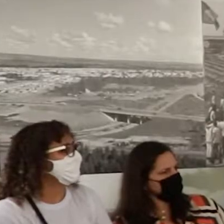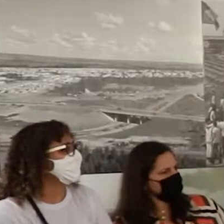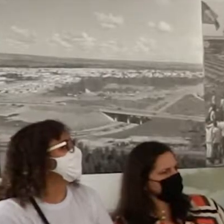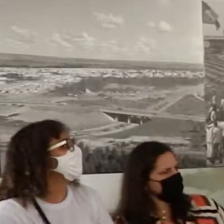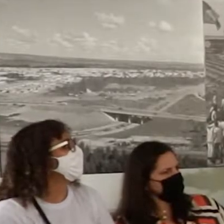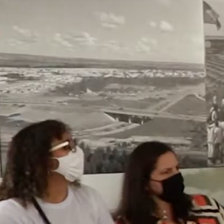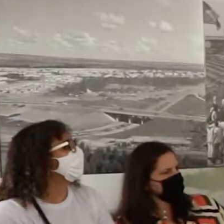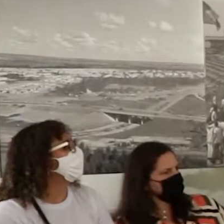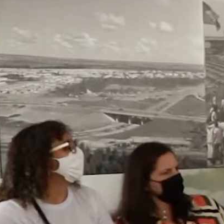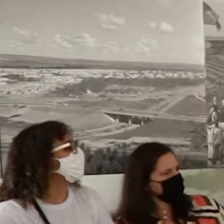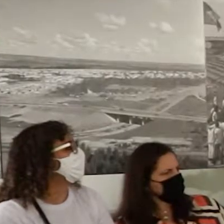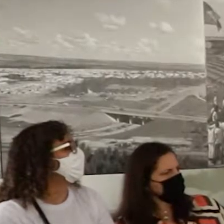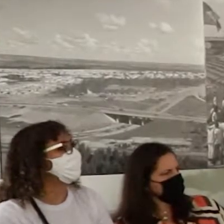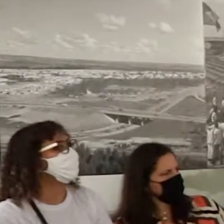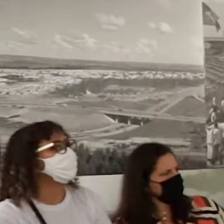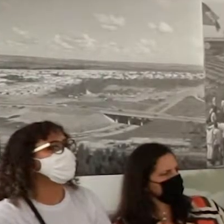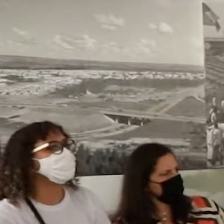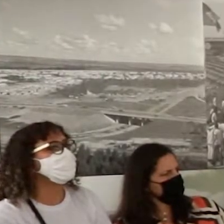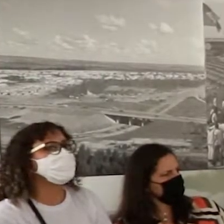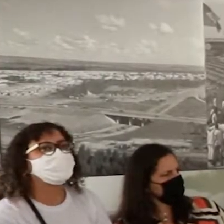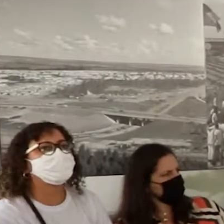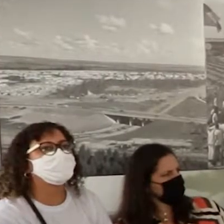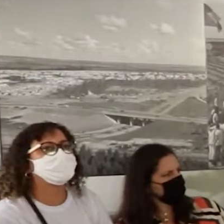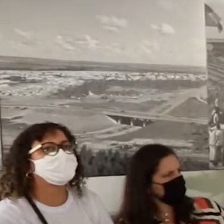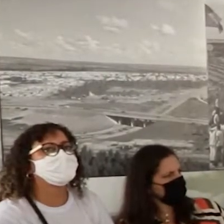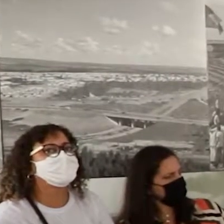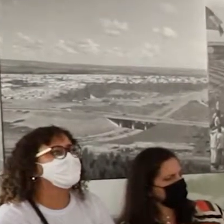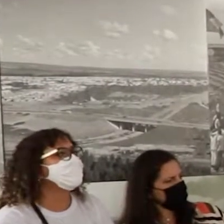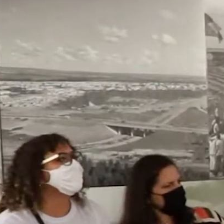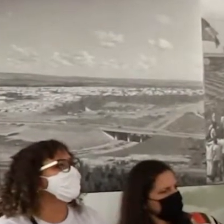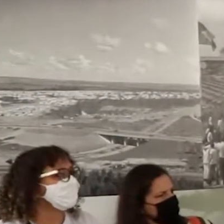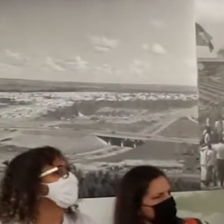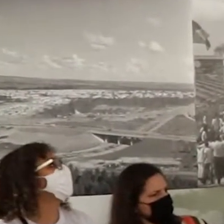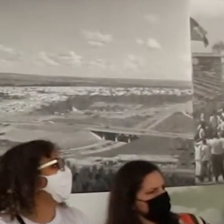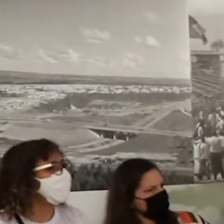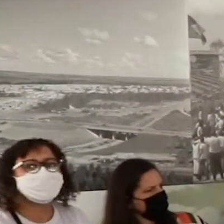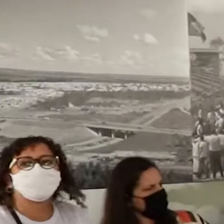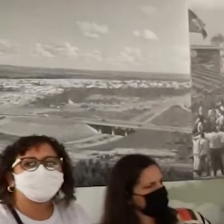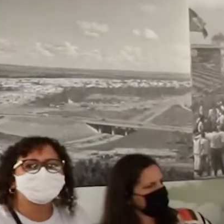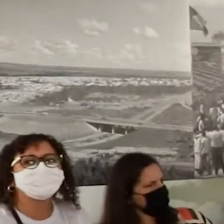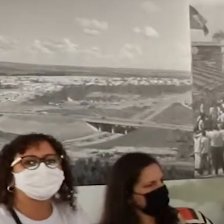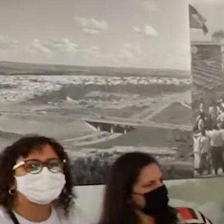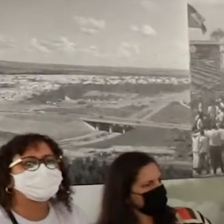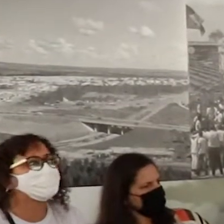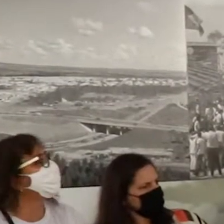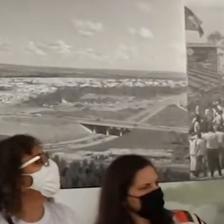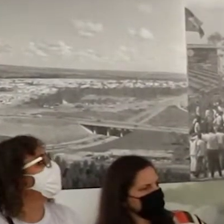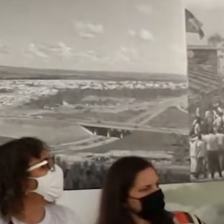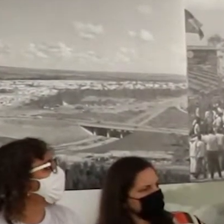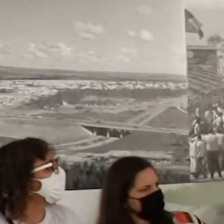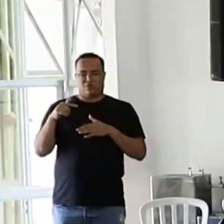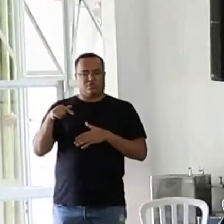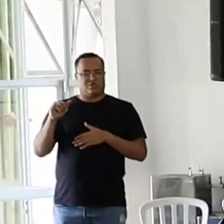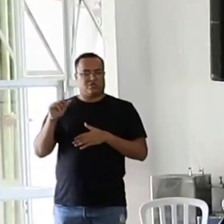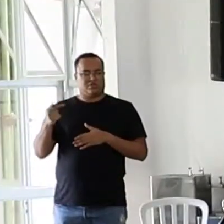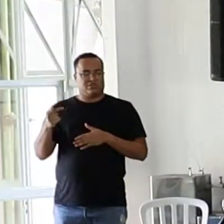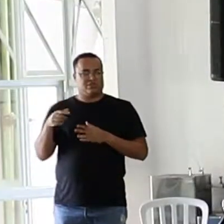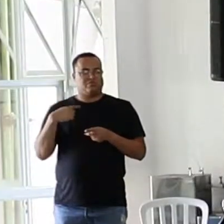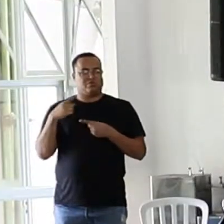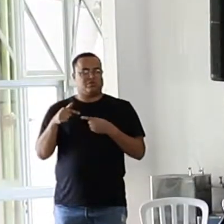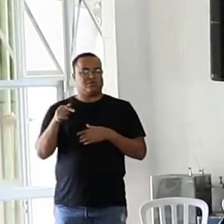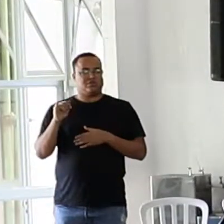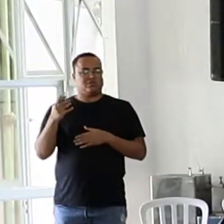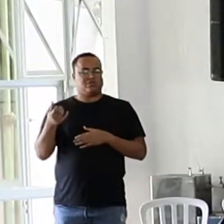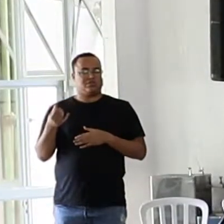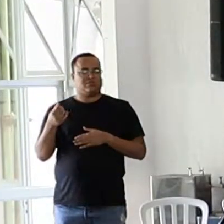de dizer eu tenho da minha vida 9 anos como guaraense porque eu morei aqui na QI 7 depois daquele